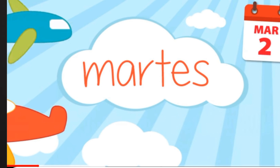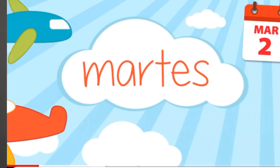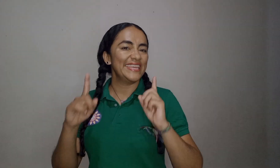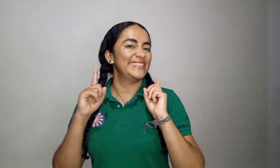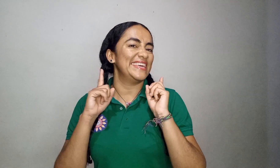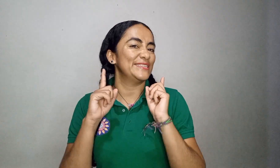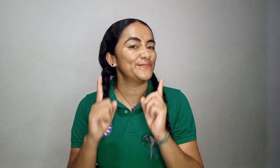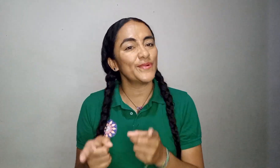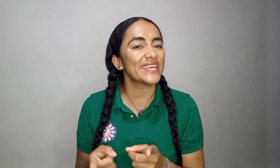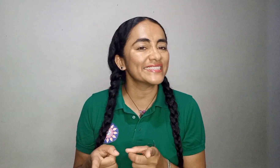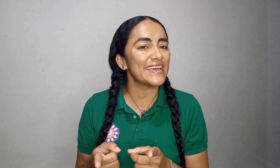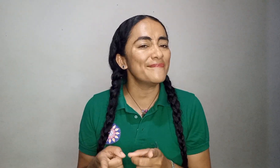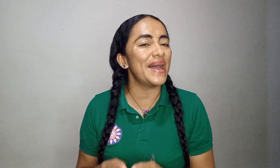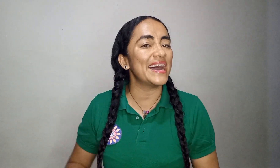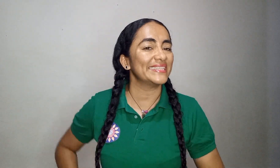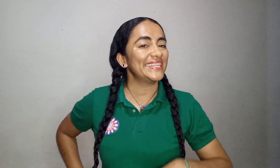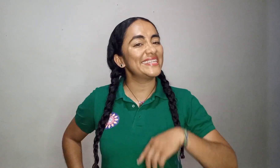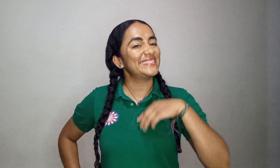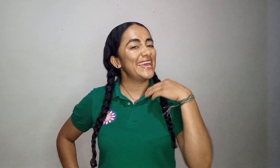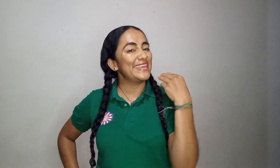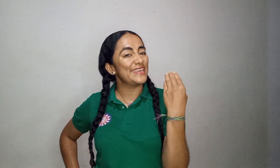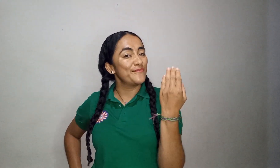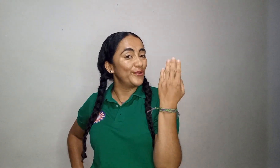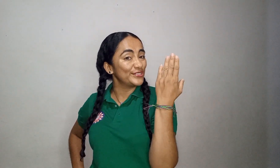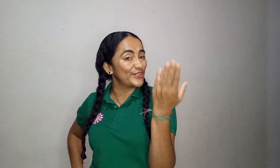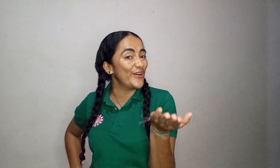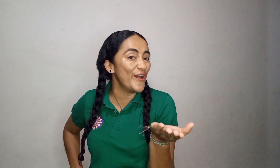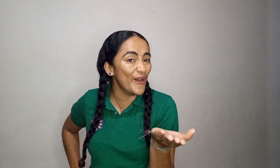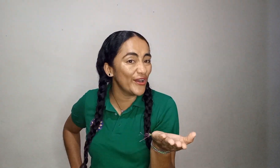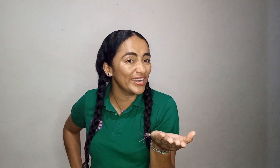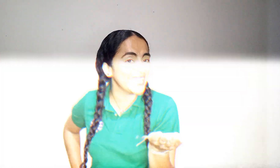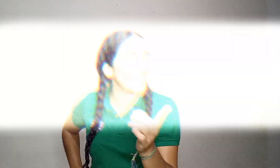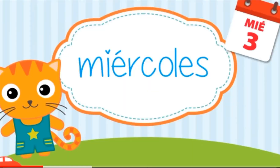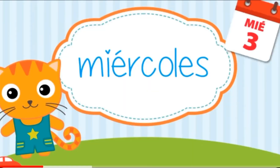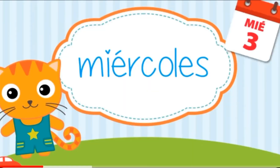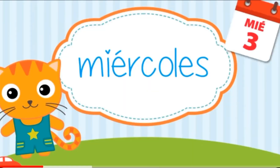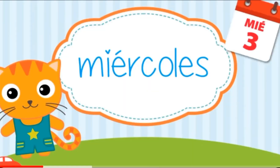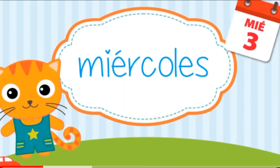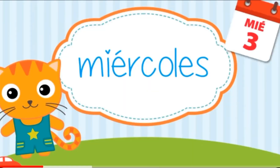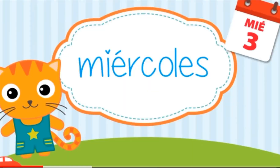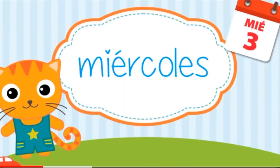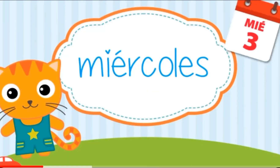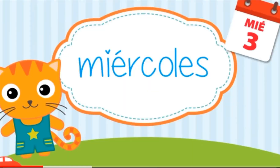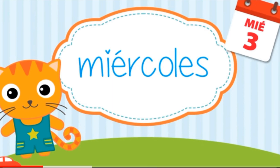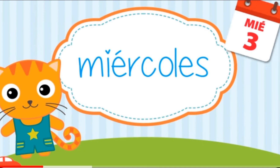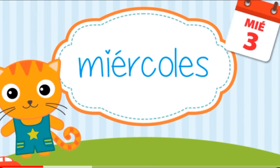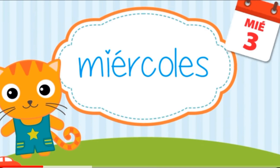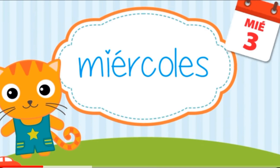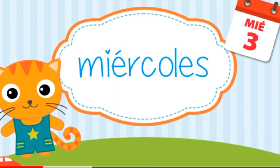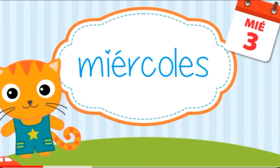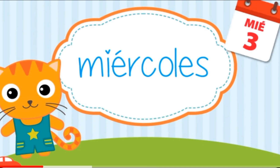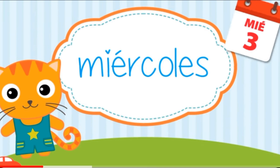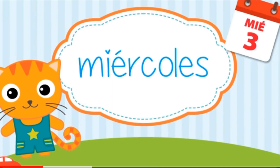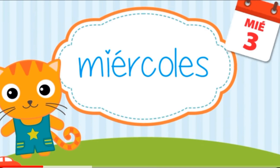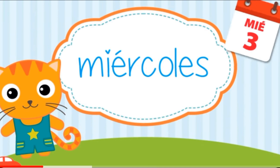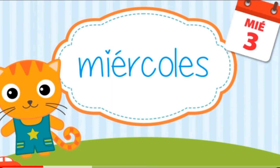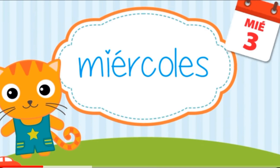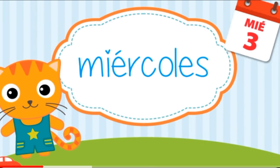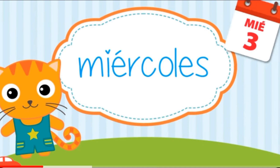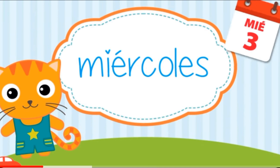Y después del martes seguimos con el miércoles, que es el tercer